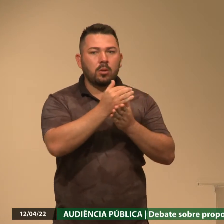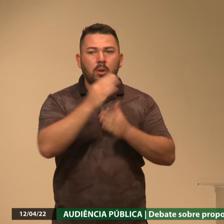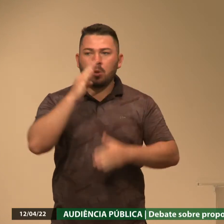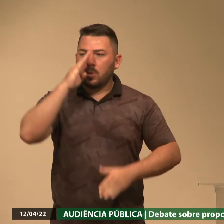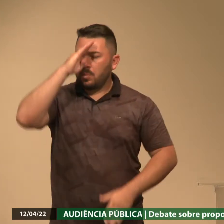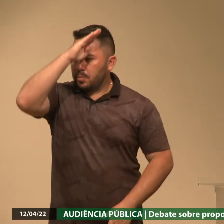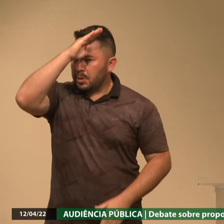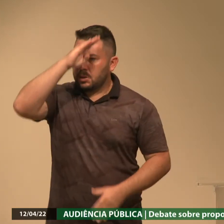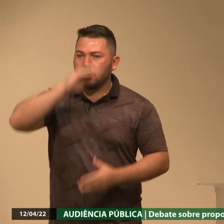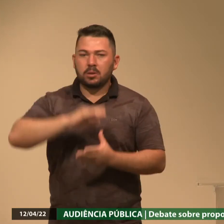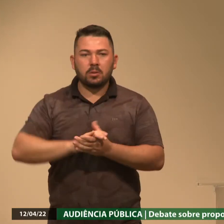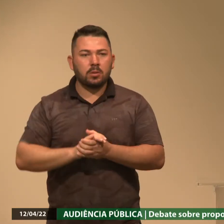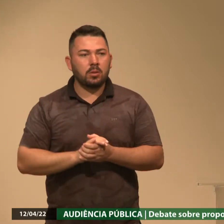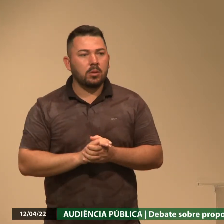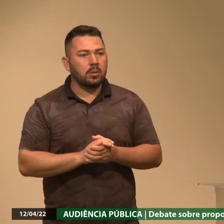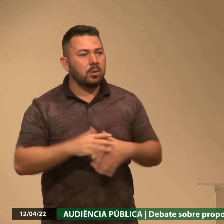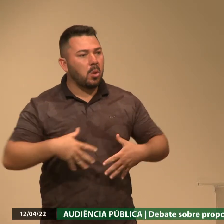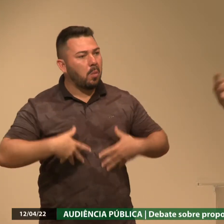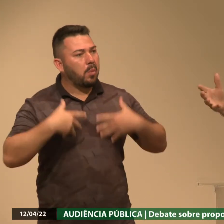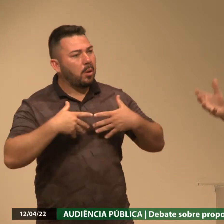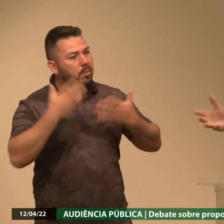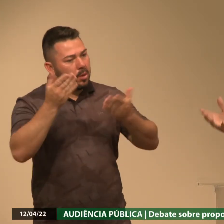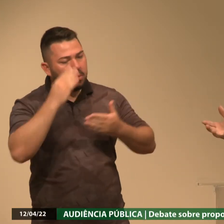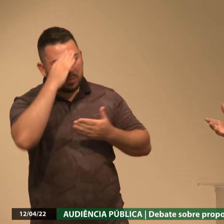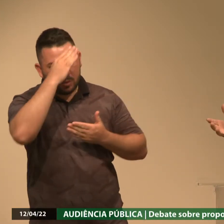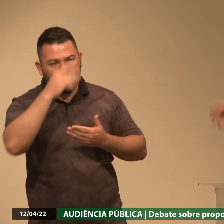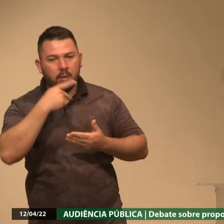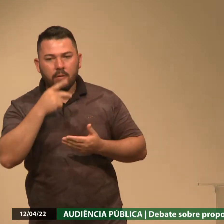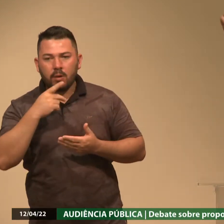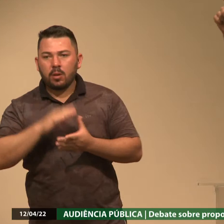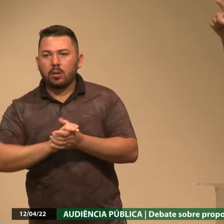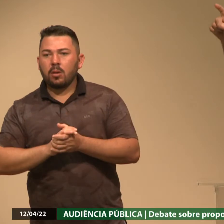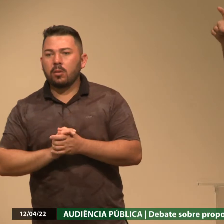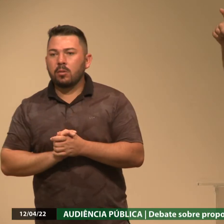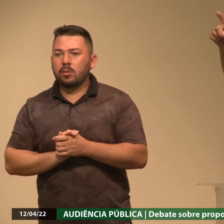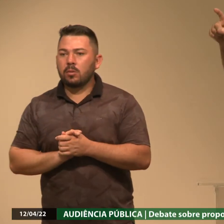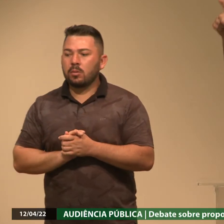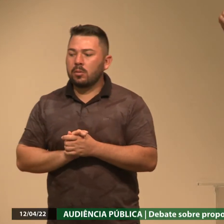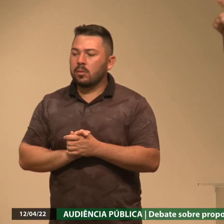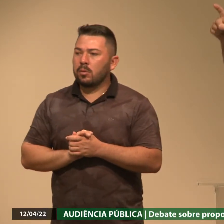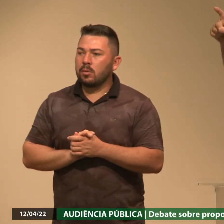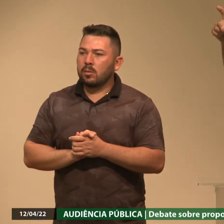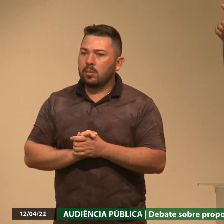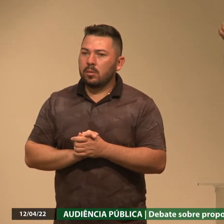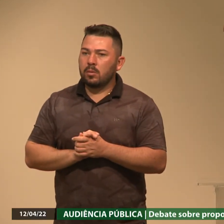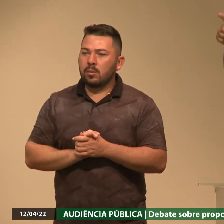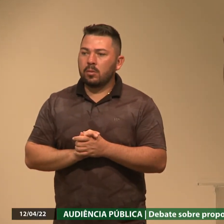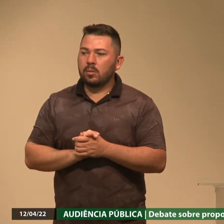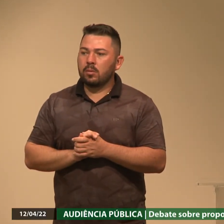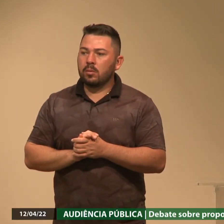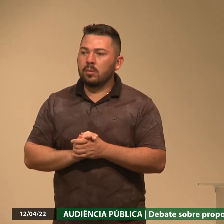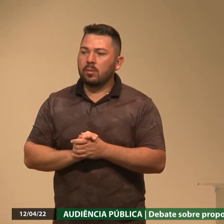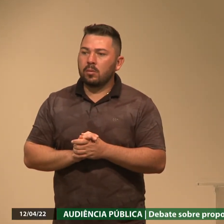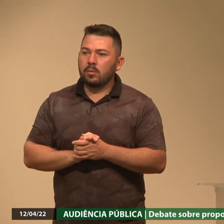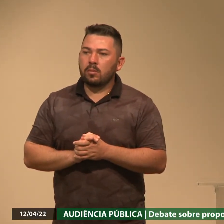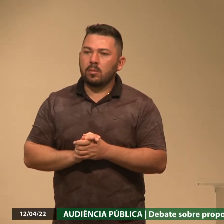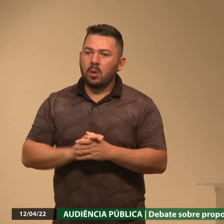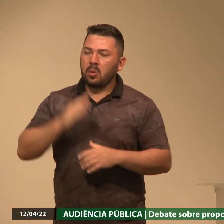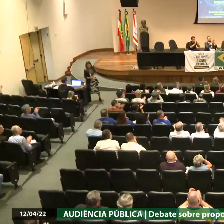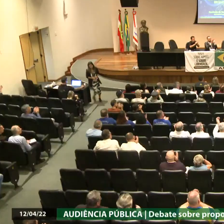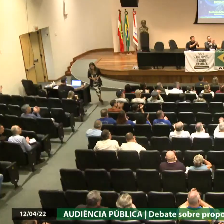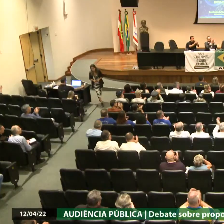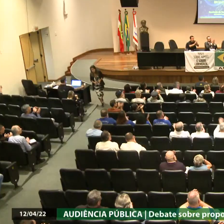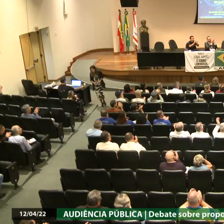da bolsonaro se hoje estamos aqui falando solicitação demos a quem o nosso o nosso CEF maior